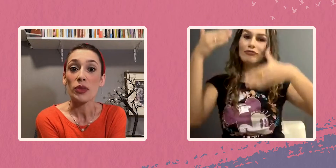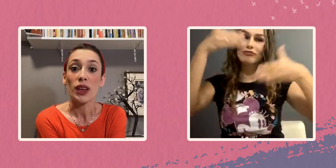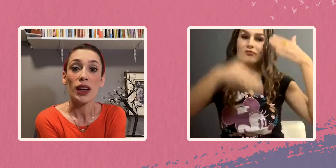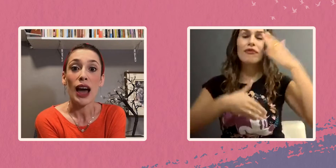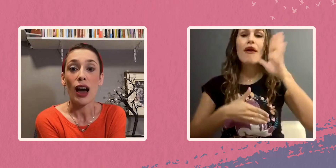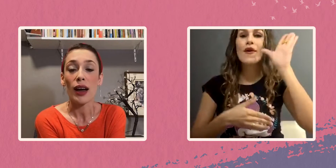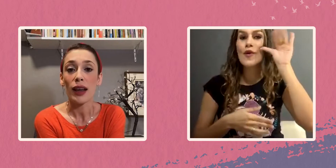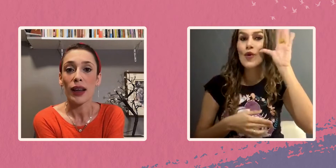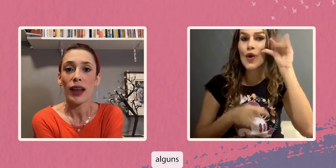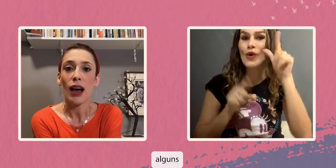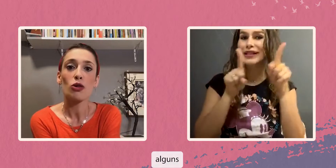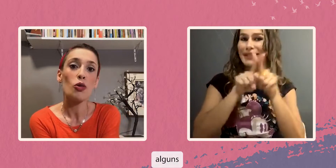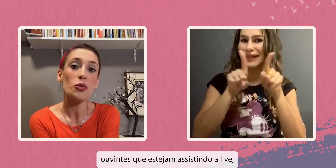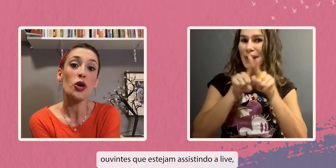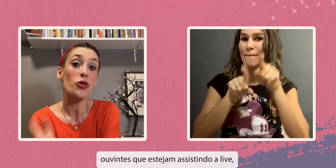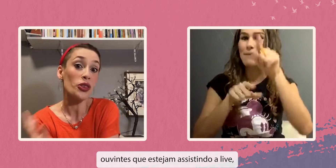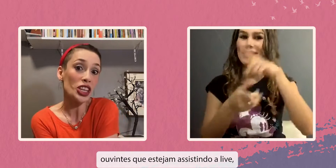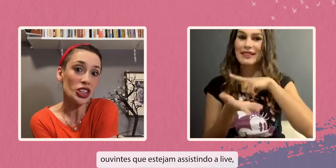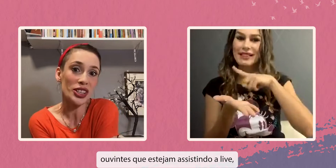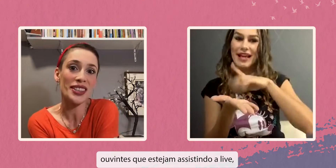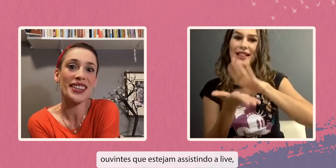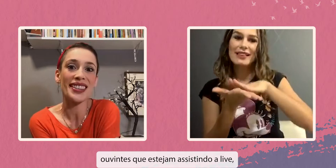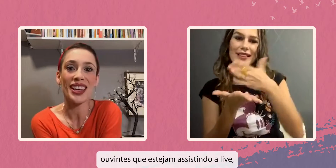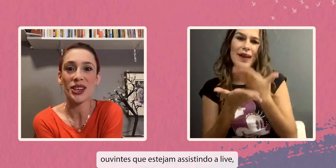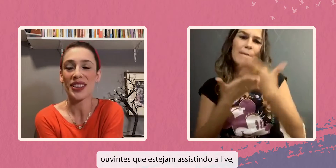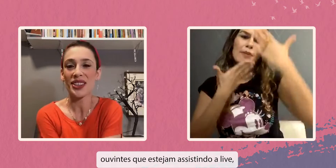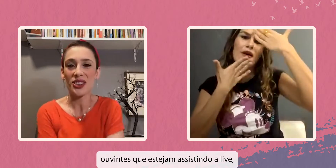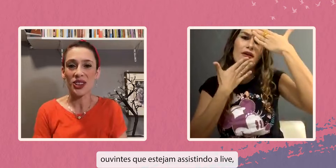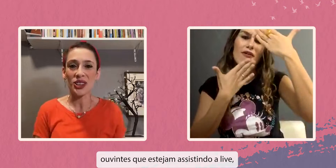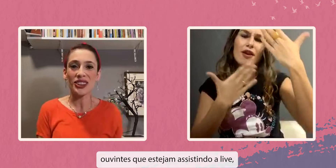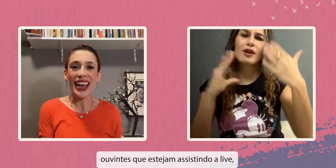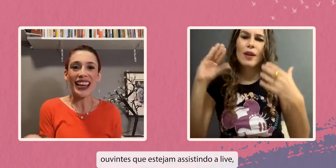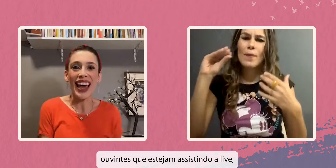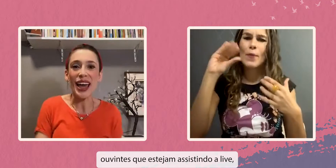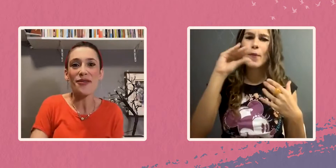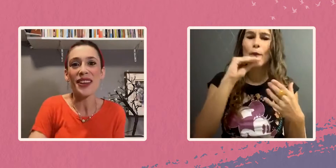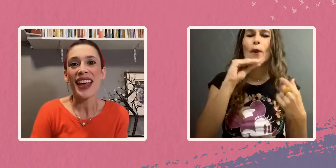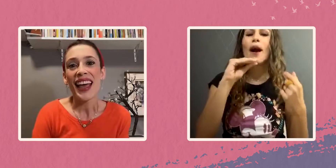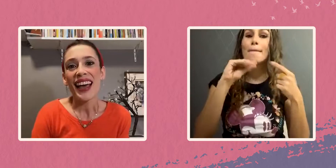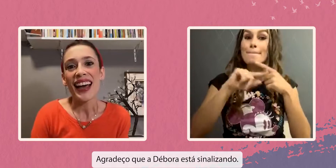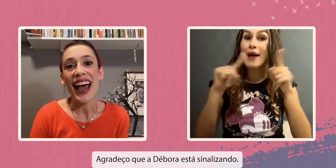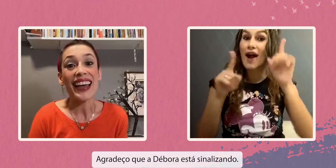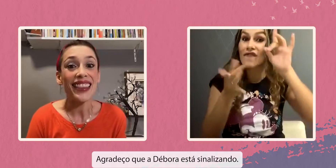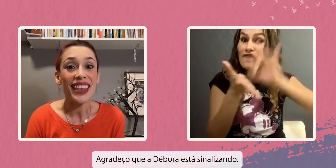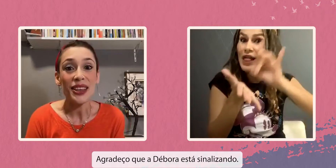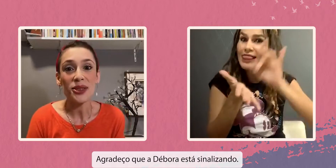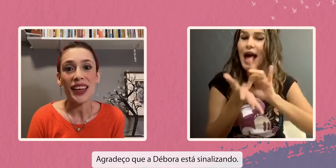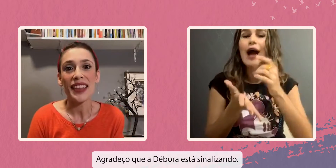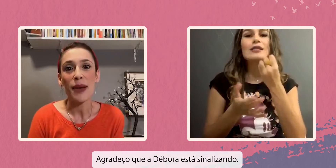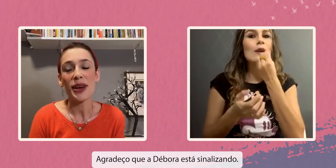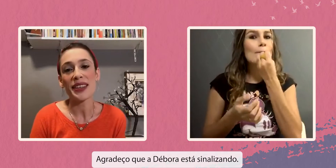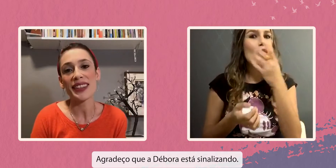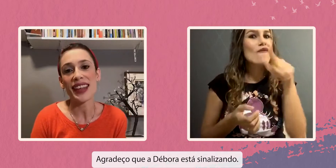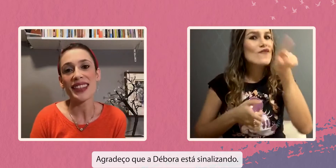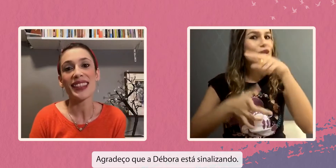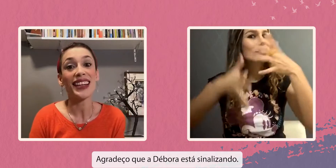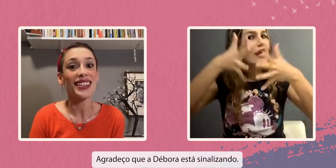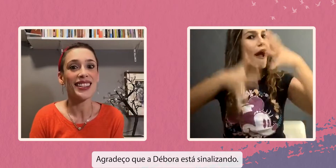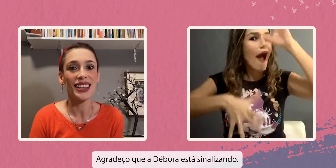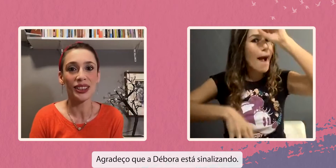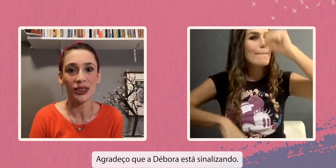Então, alguns ouvintes que estejam assistindo, né, a live, agradeço que